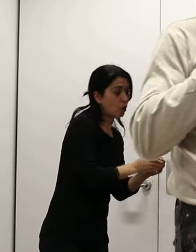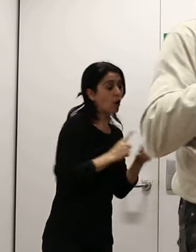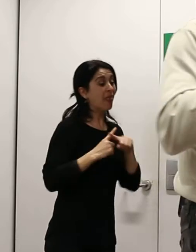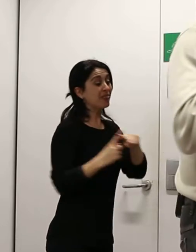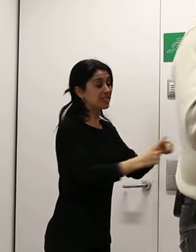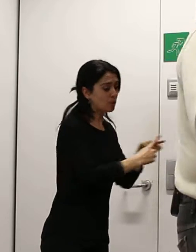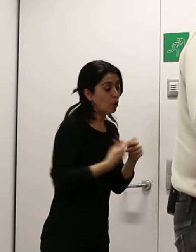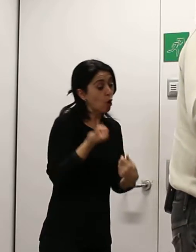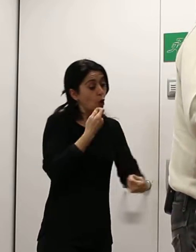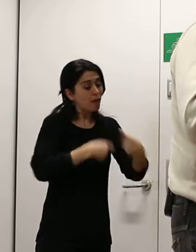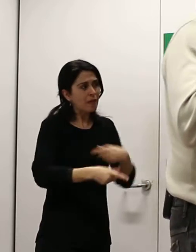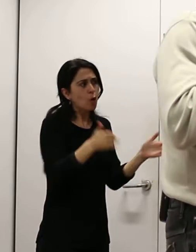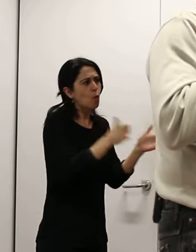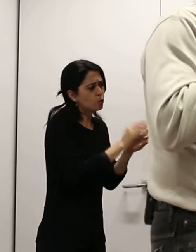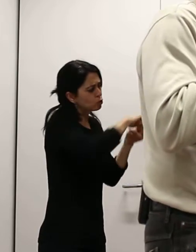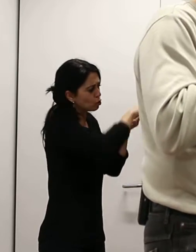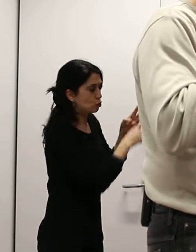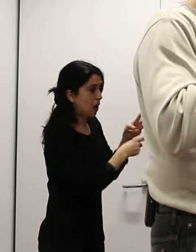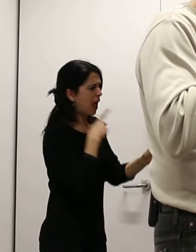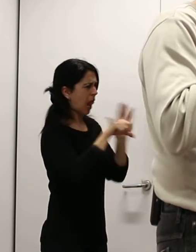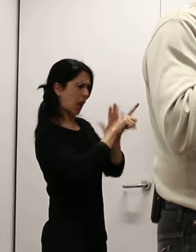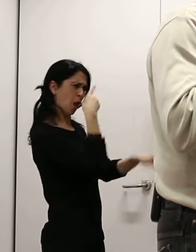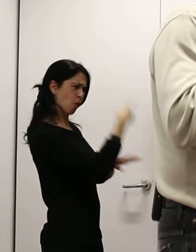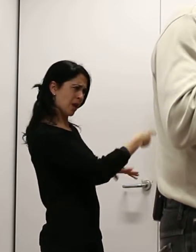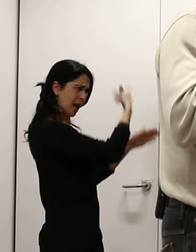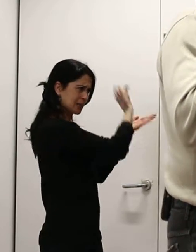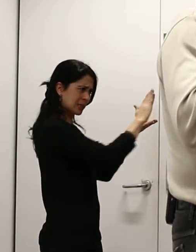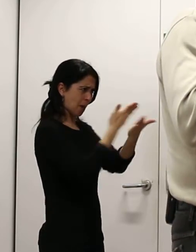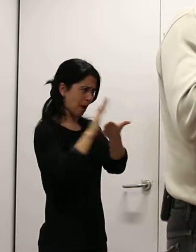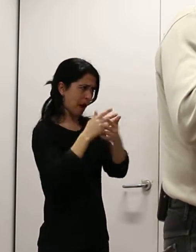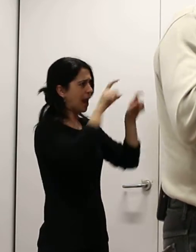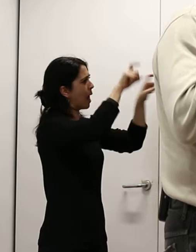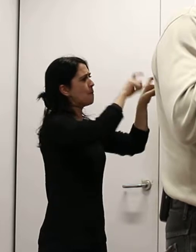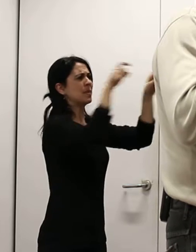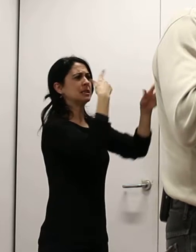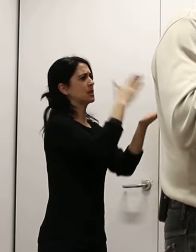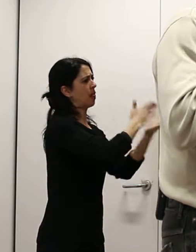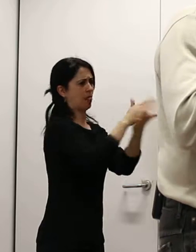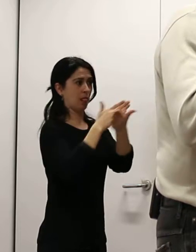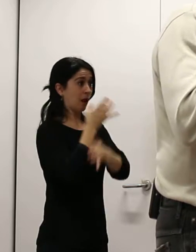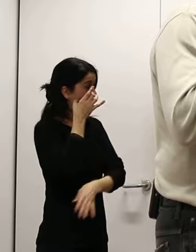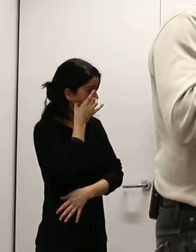aunque la ley les obliga a separarse en empresas distintas, pero todos sabemos que son las mismas,